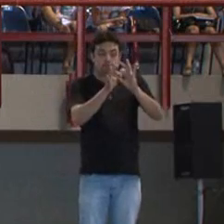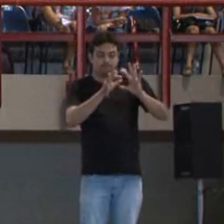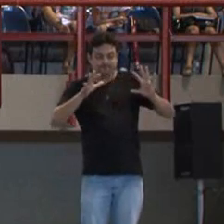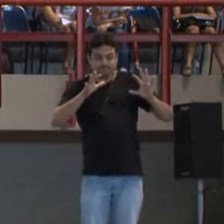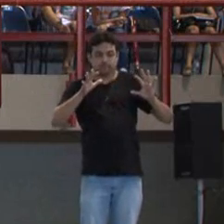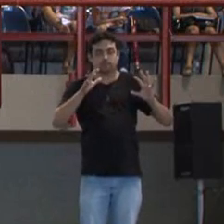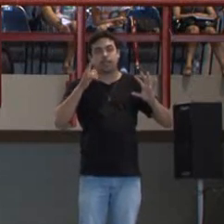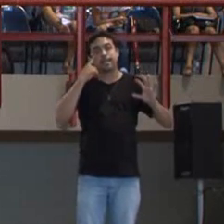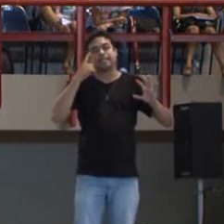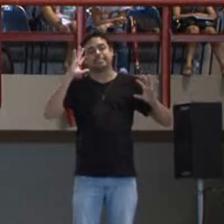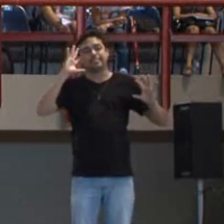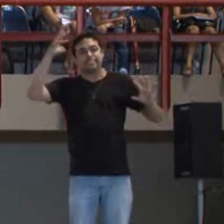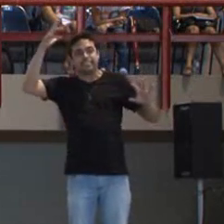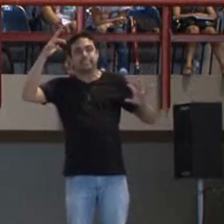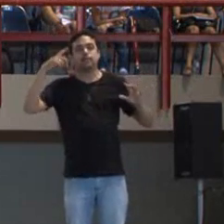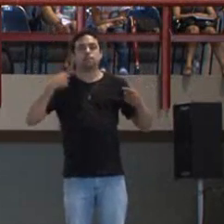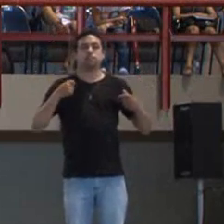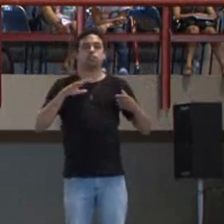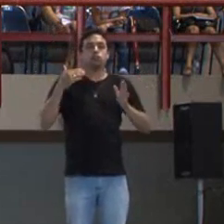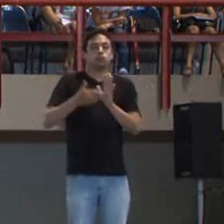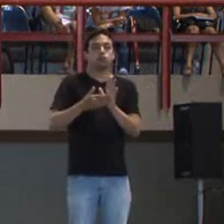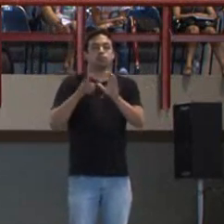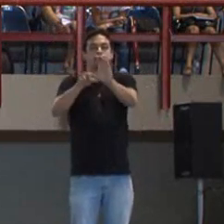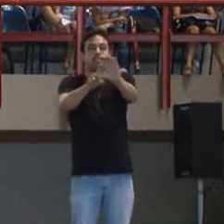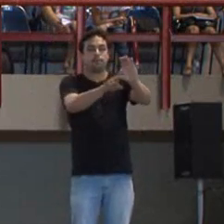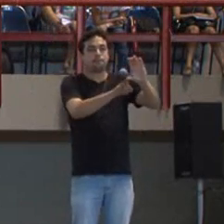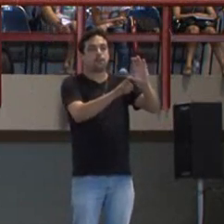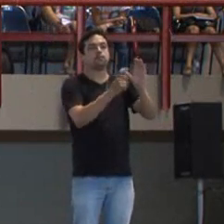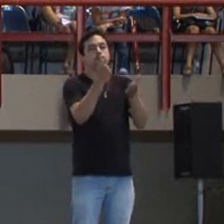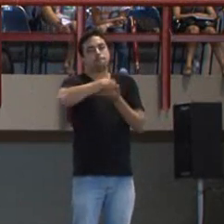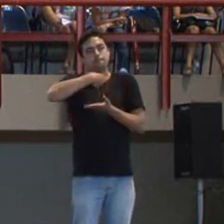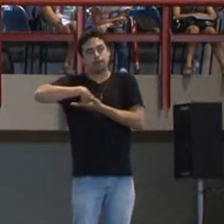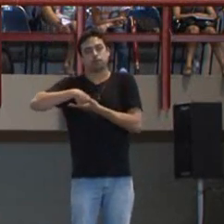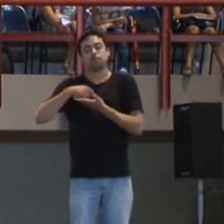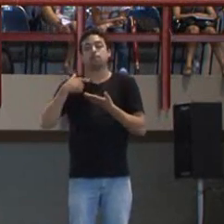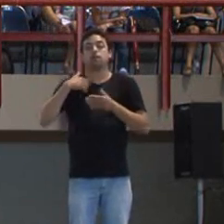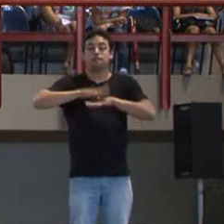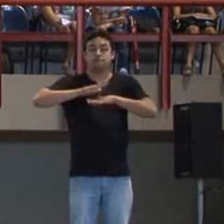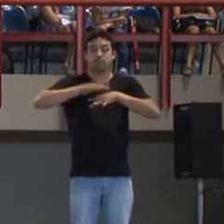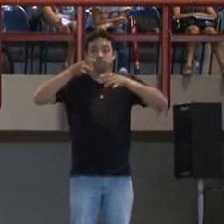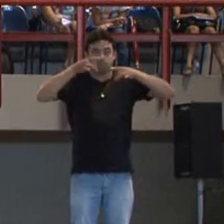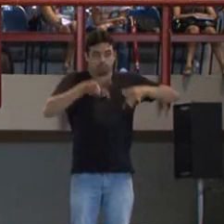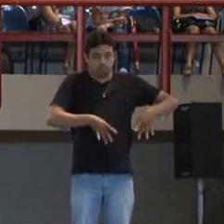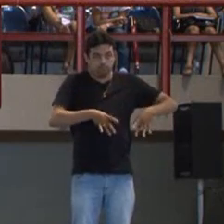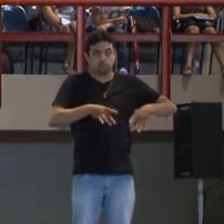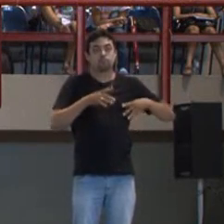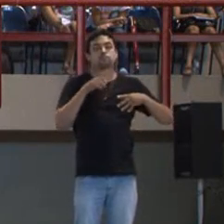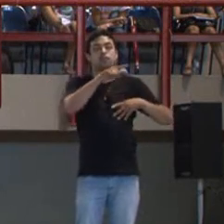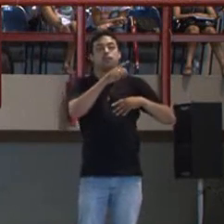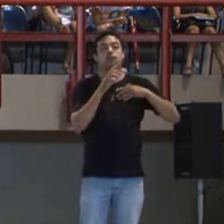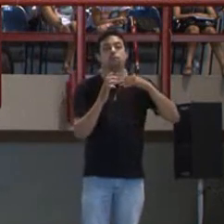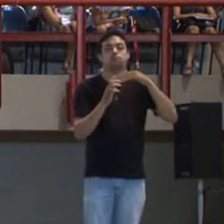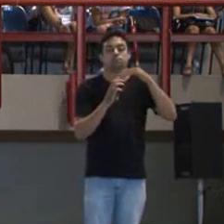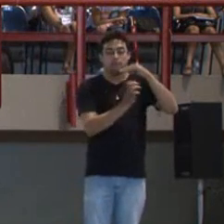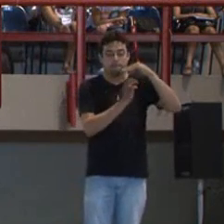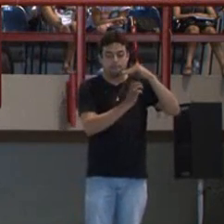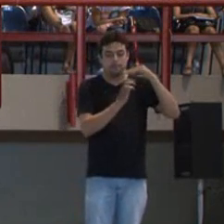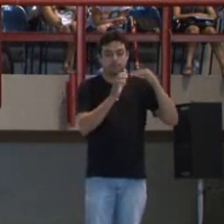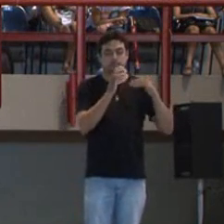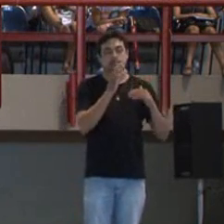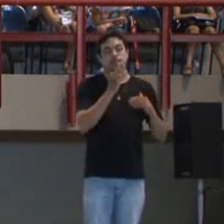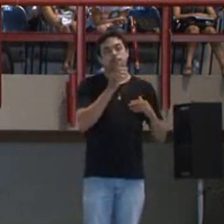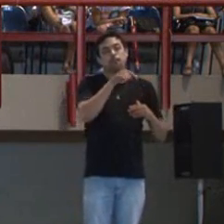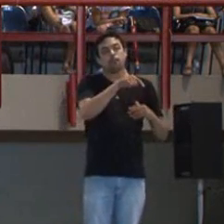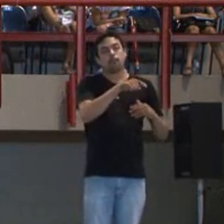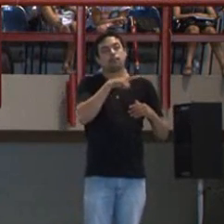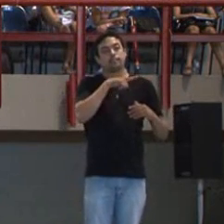obrigado a cobrar todos os empréstimos de uma vez só. Ele pede demissão, a Companhia das Índias que o contratou coloca 3 caras que